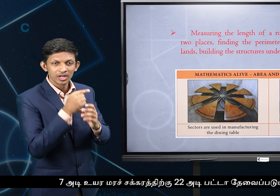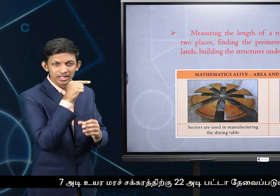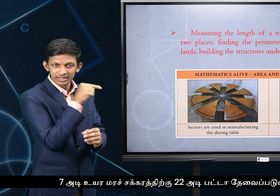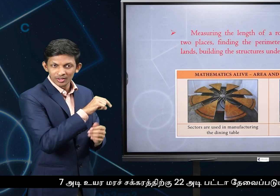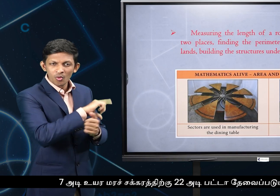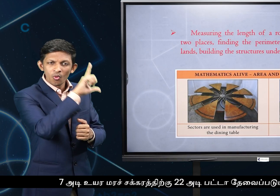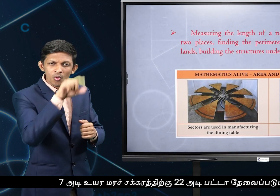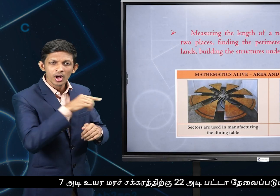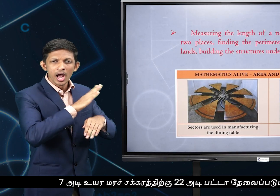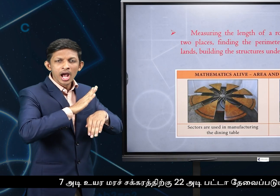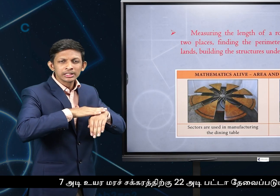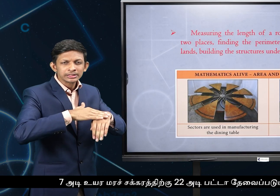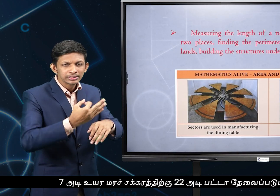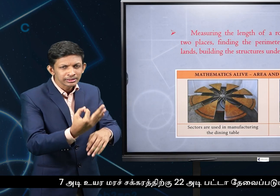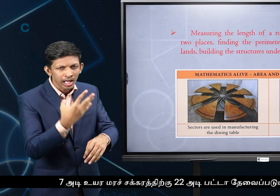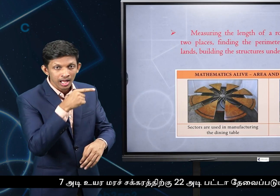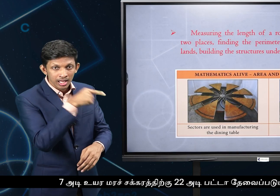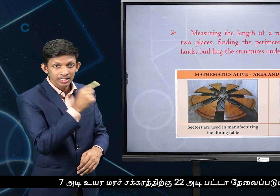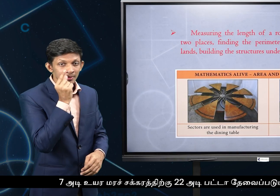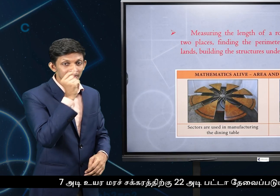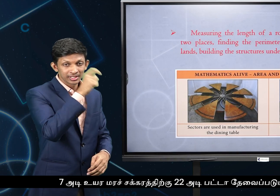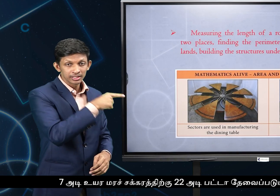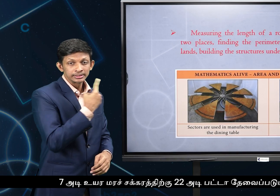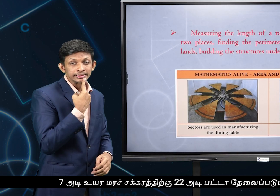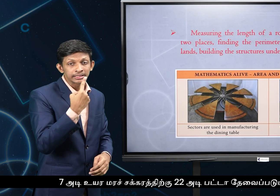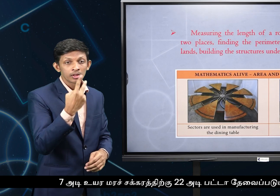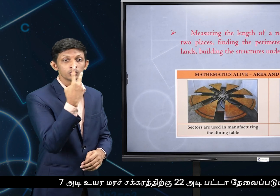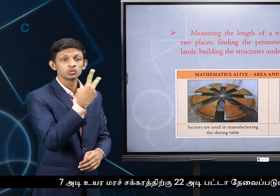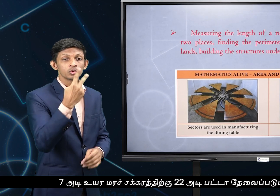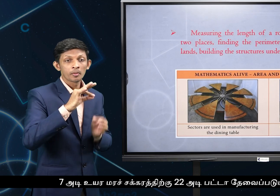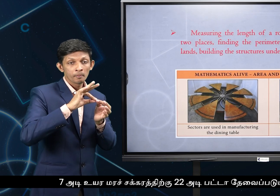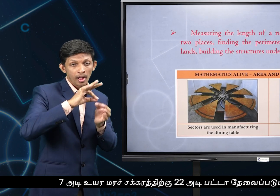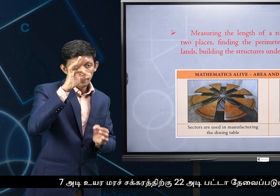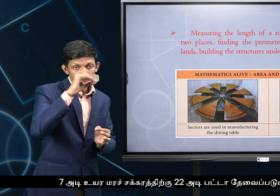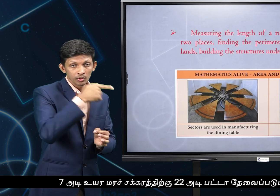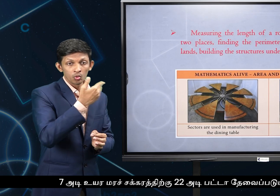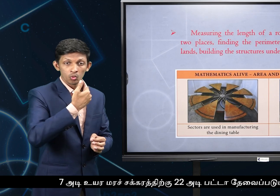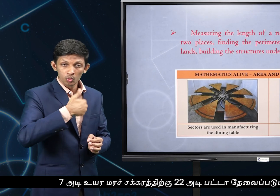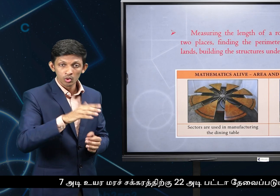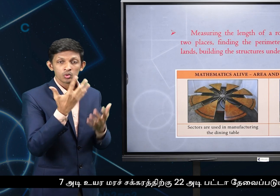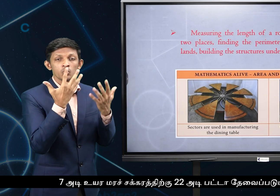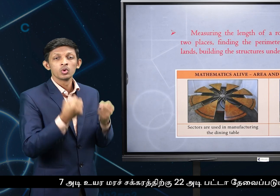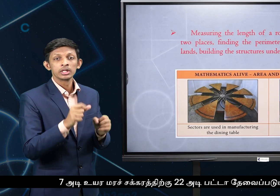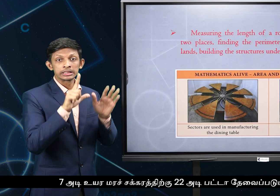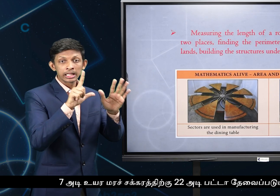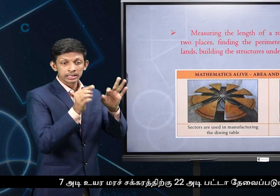7 அடி உயரம் மர சக்கரத்திற்கு 22 அடி பட்டா தேவைப்படும் என்று அவர்